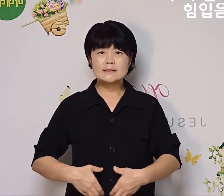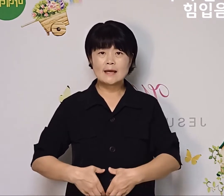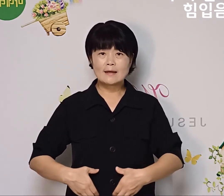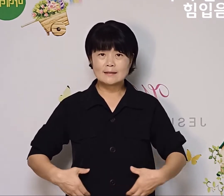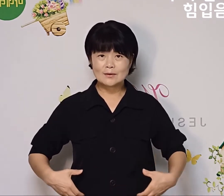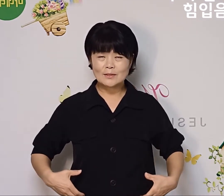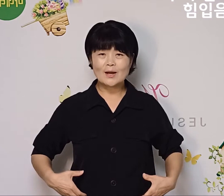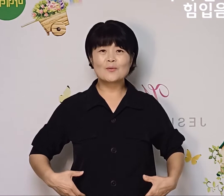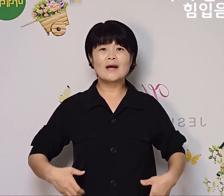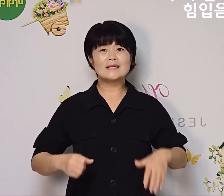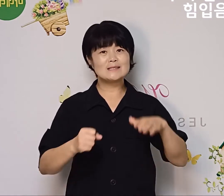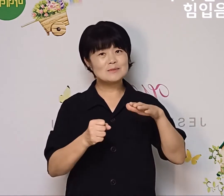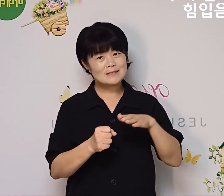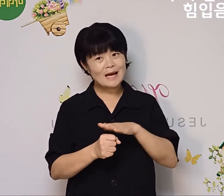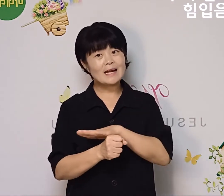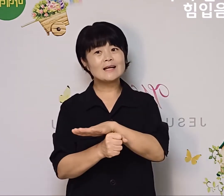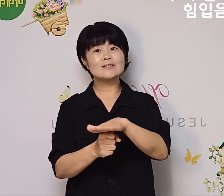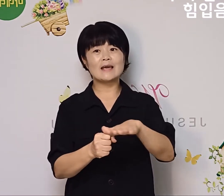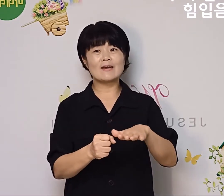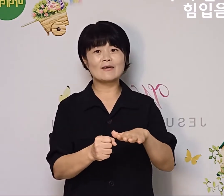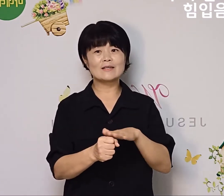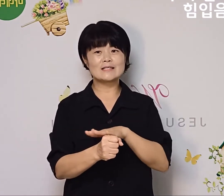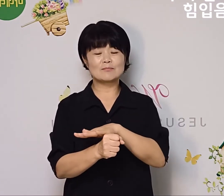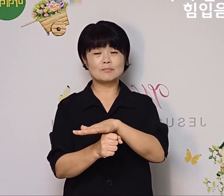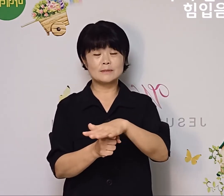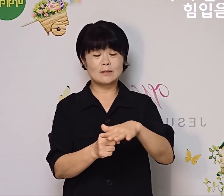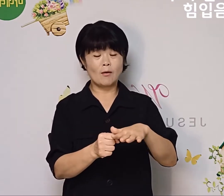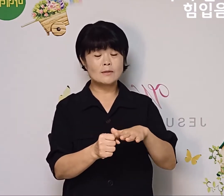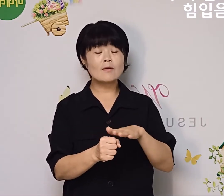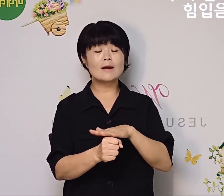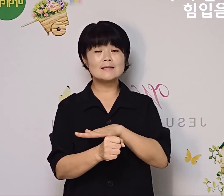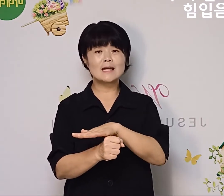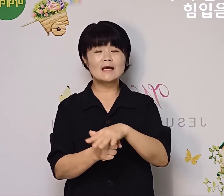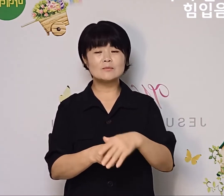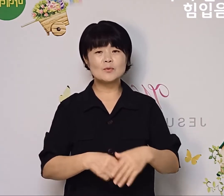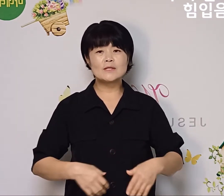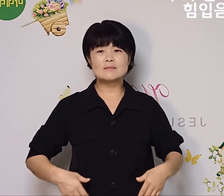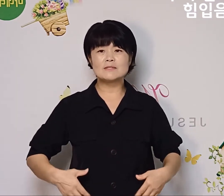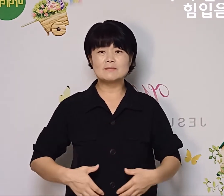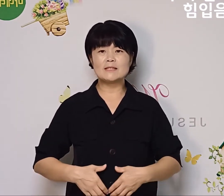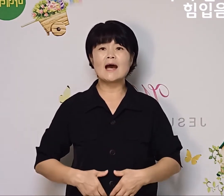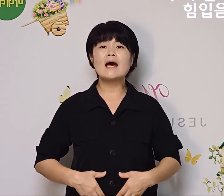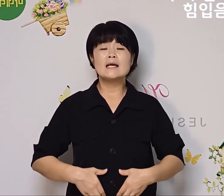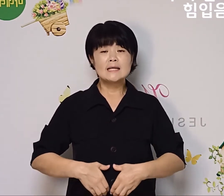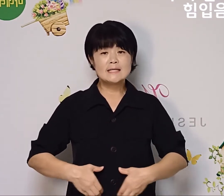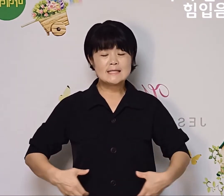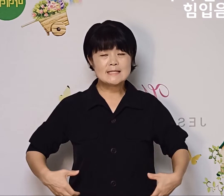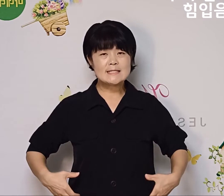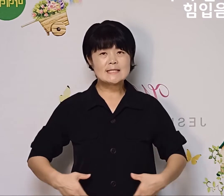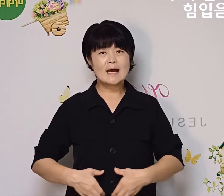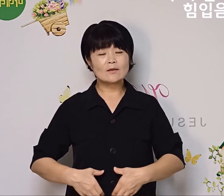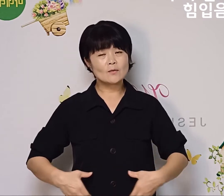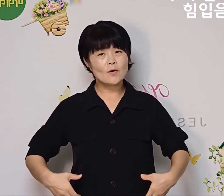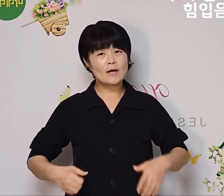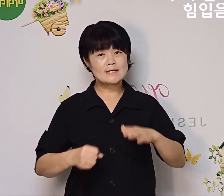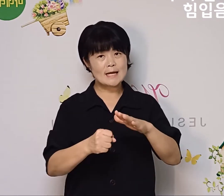근데 그렇게 하고 하나님은 사랑이에요. 그래서 넉넉한 사랑을 표현하시면 됩니다. 인자 넉넉한